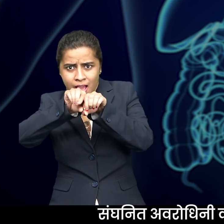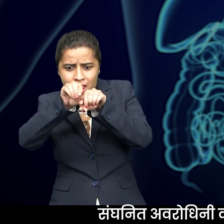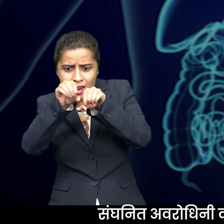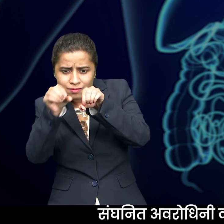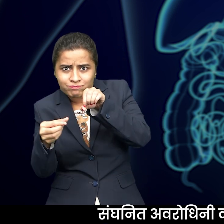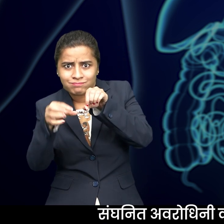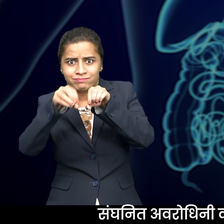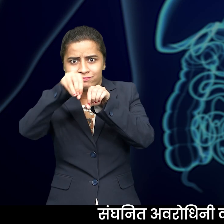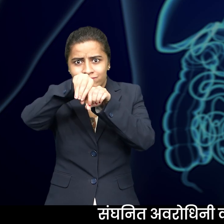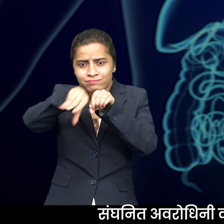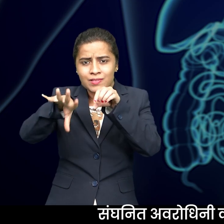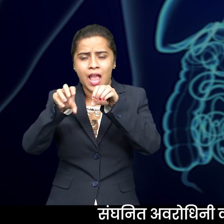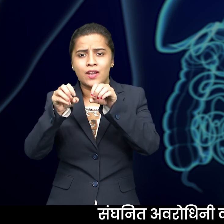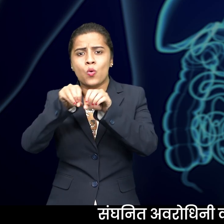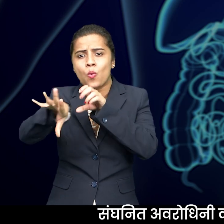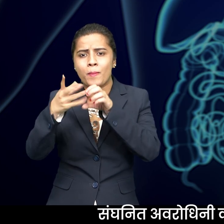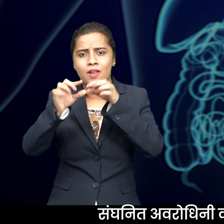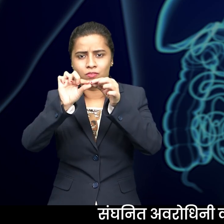आराम देता है।